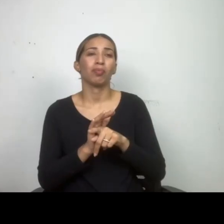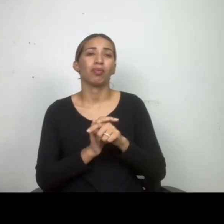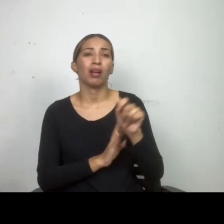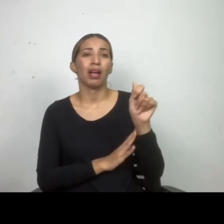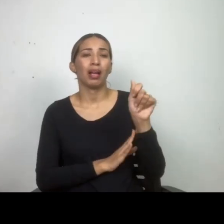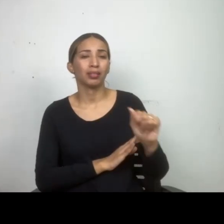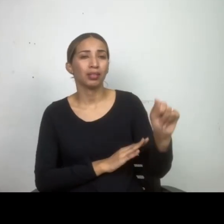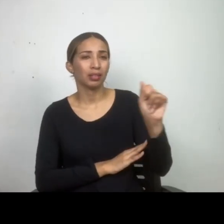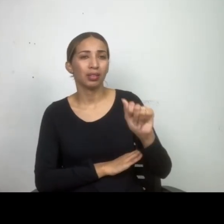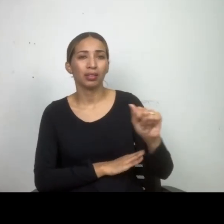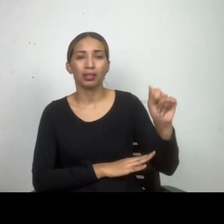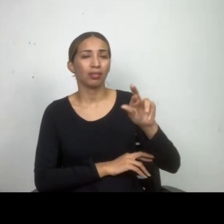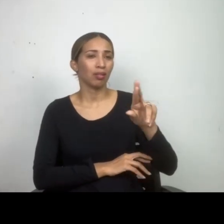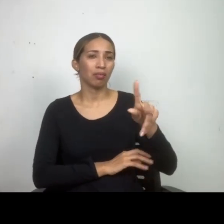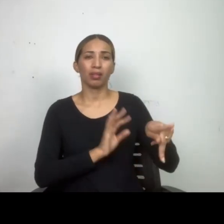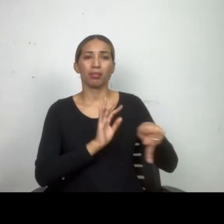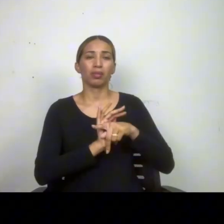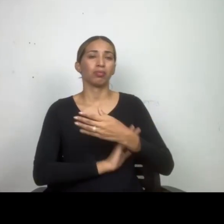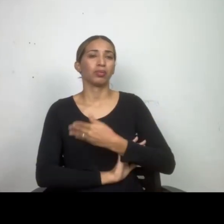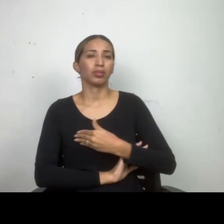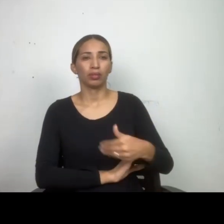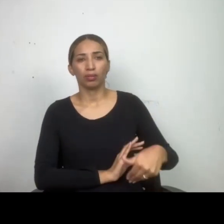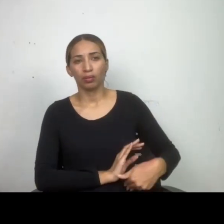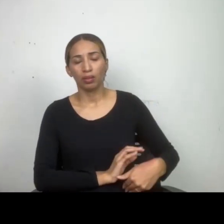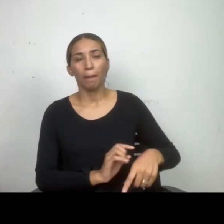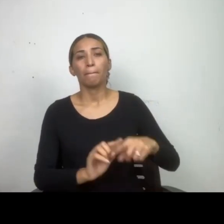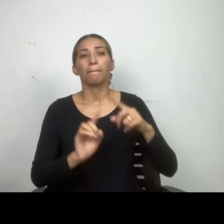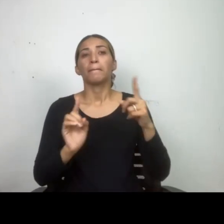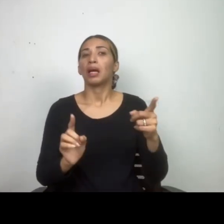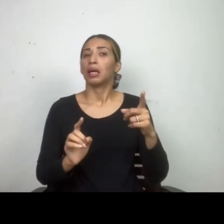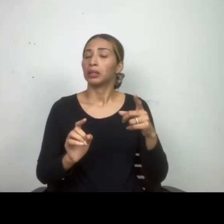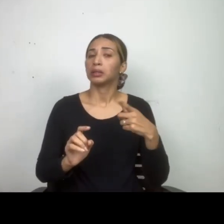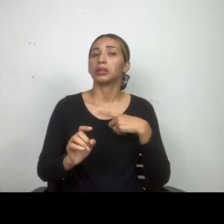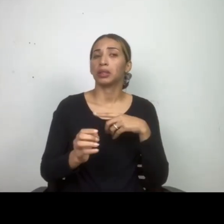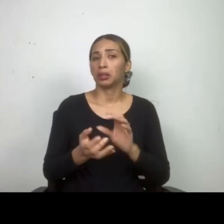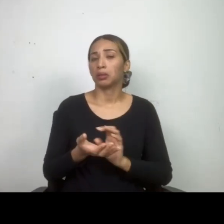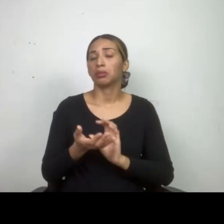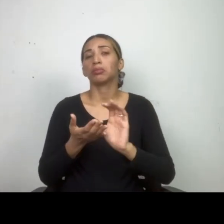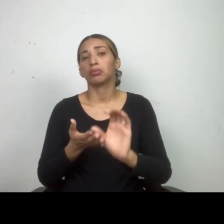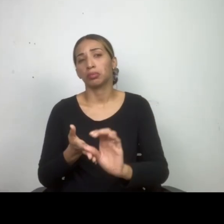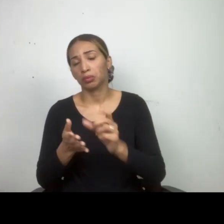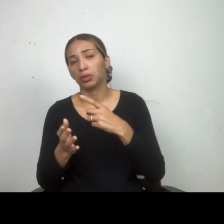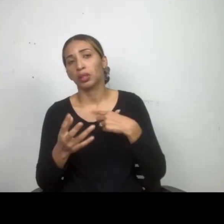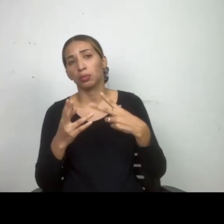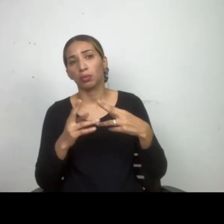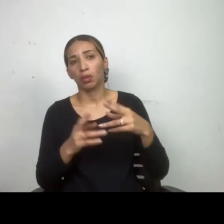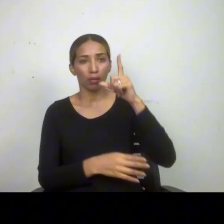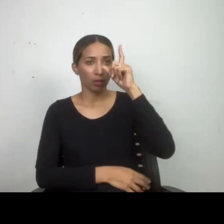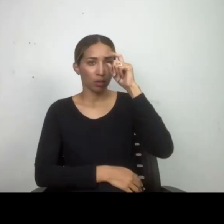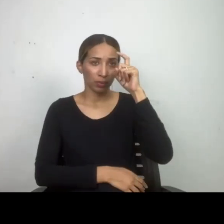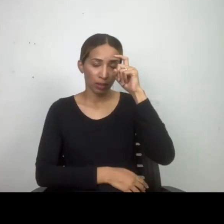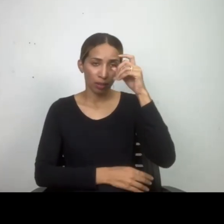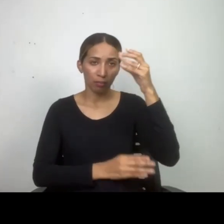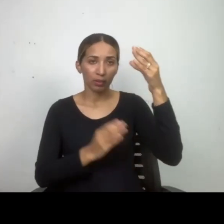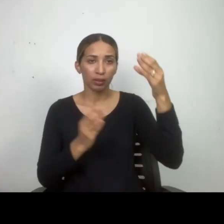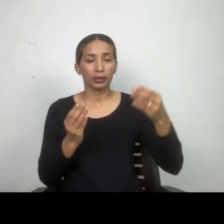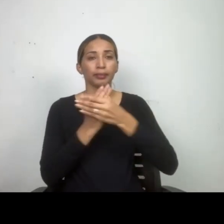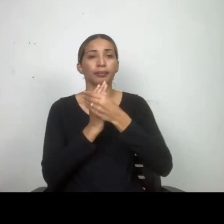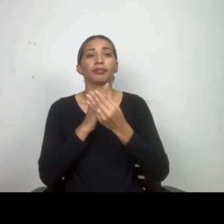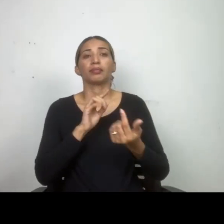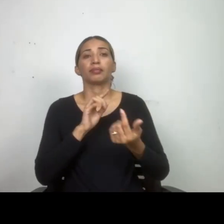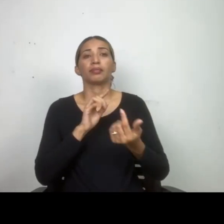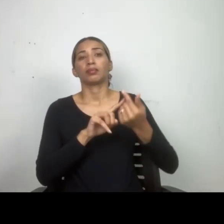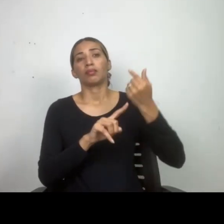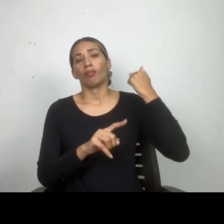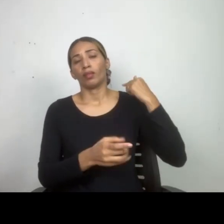aí recebendo, né, esse financiamento, assim como os hospitais psiquiátricos recebiam lá até o início da